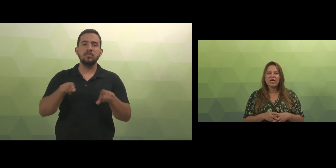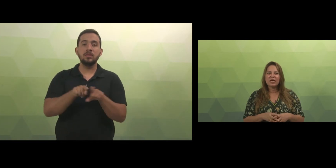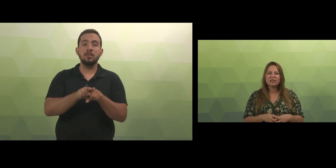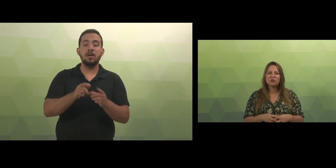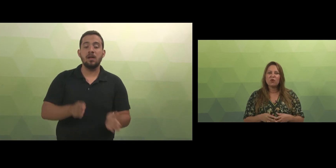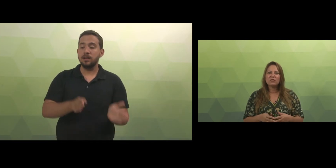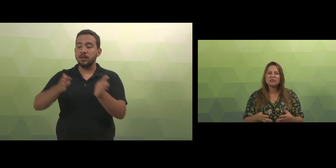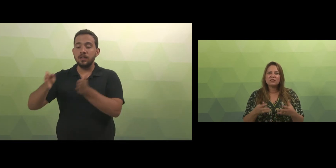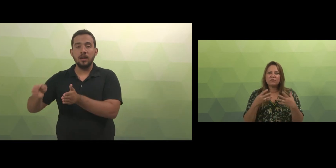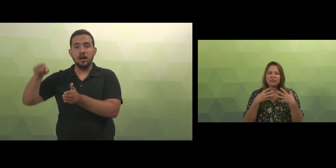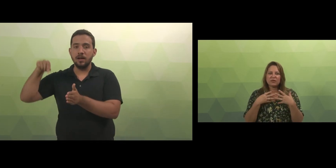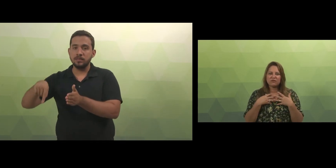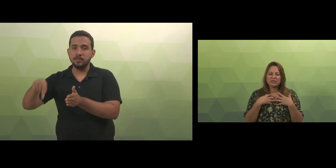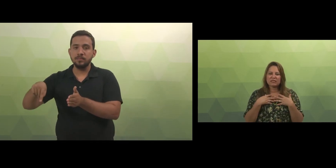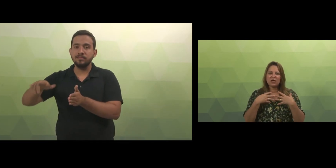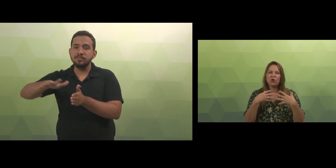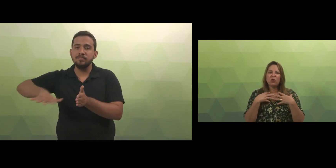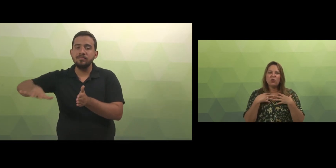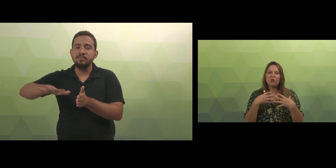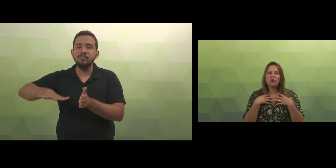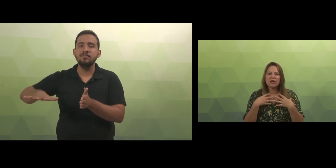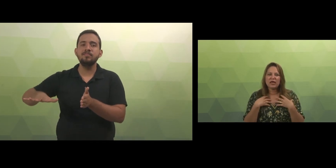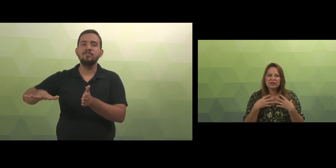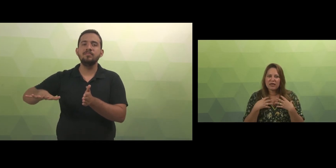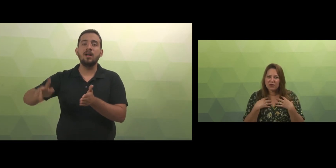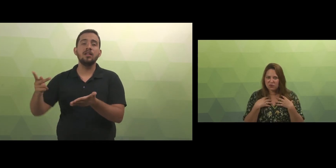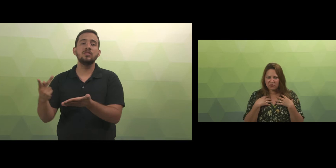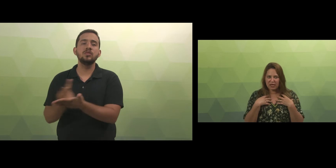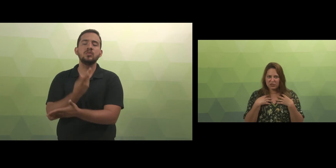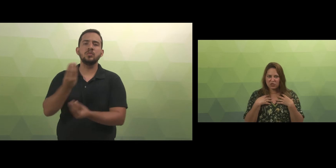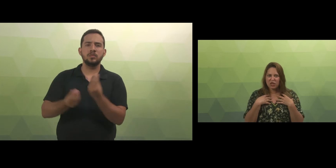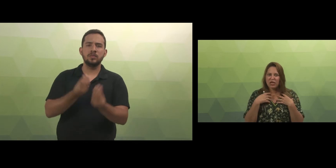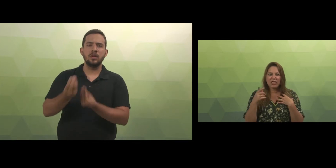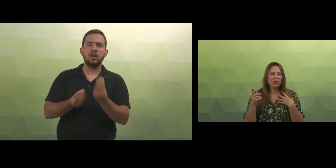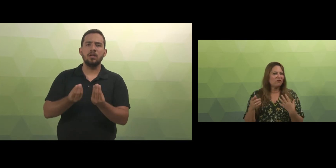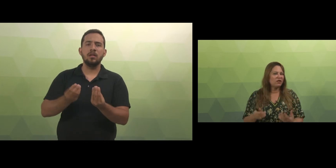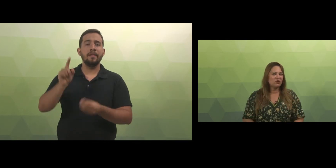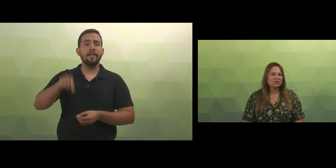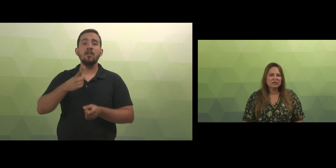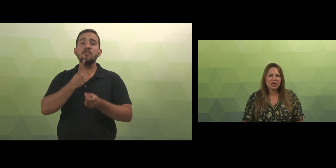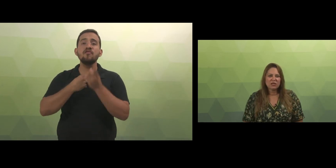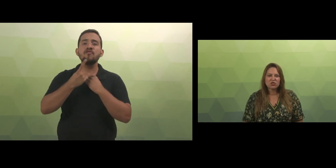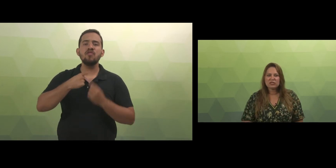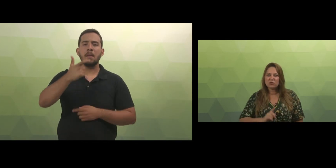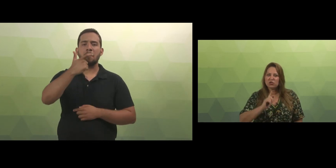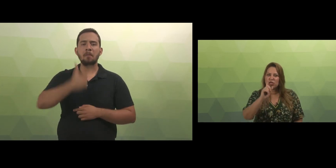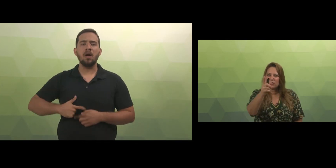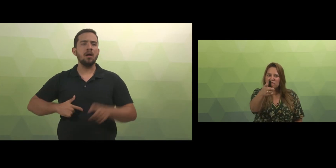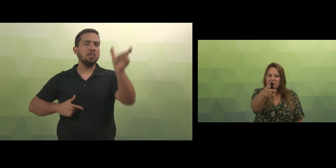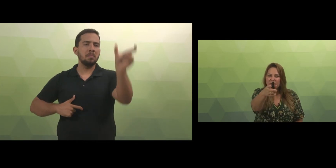que se realizam com uma simples manifestação unilateral de vontade, não havendo necessidade de